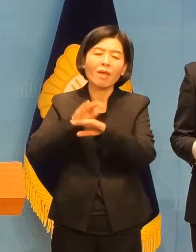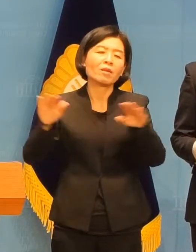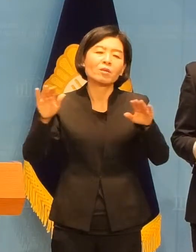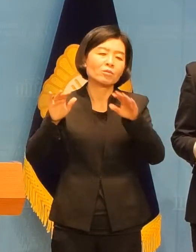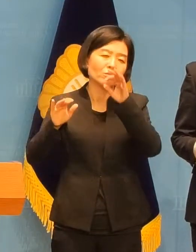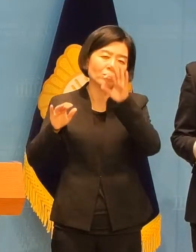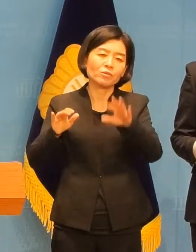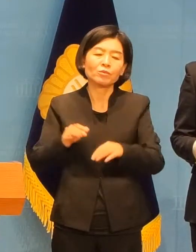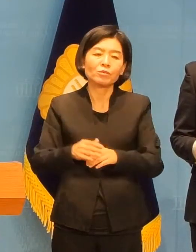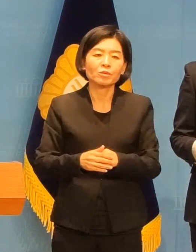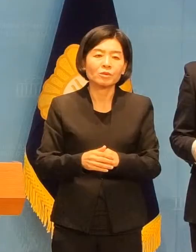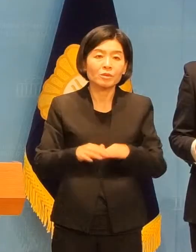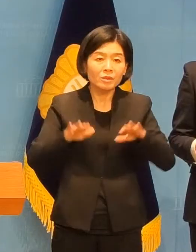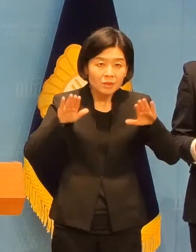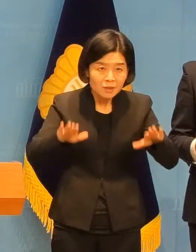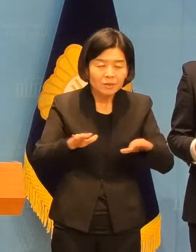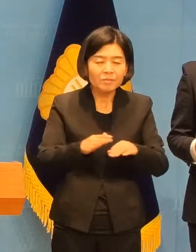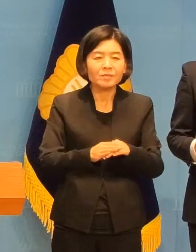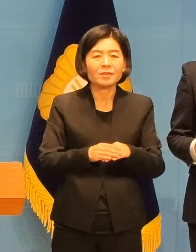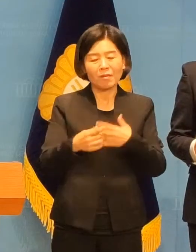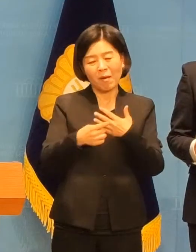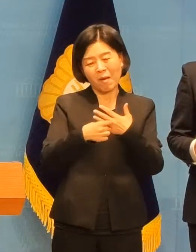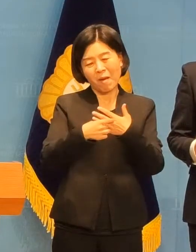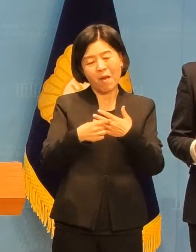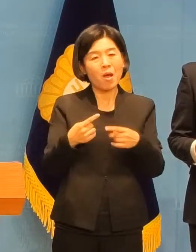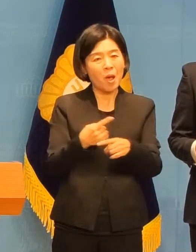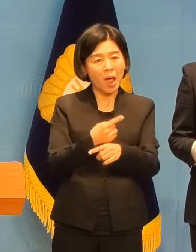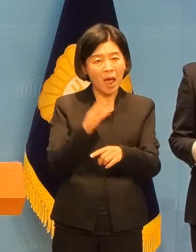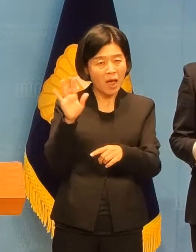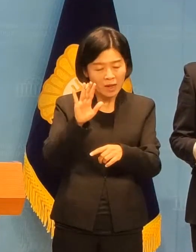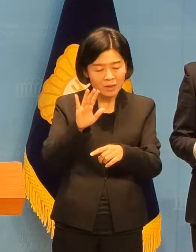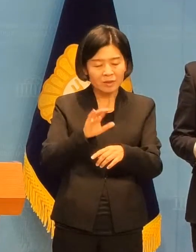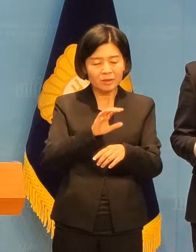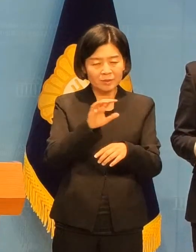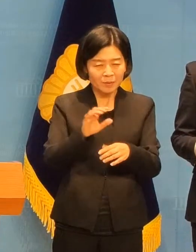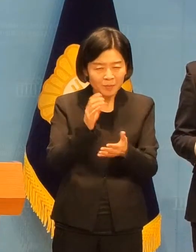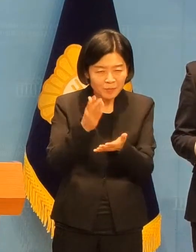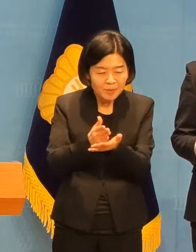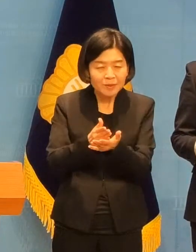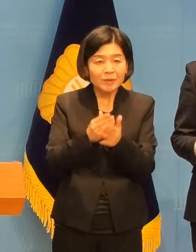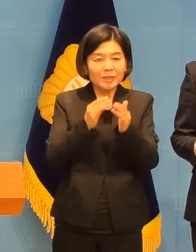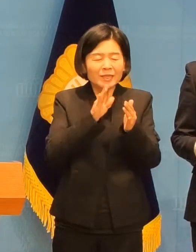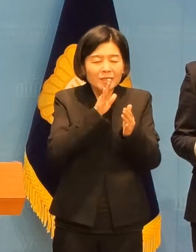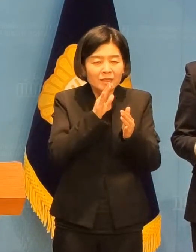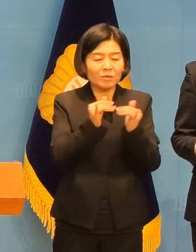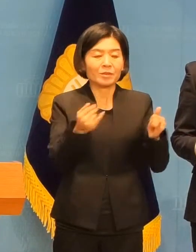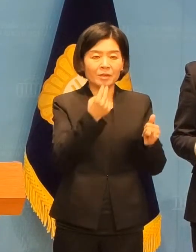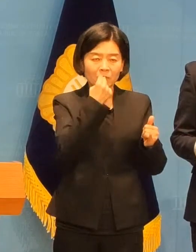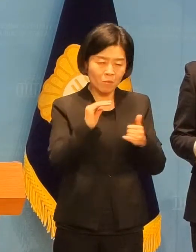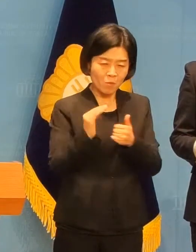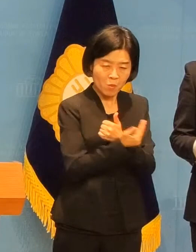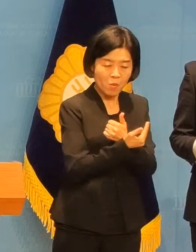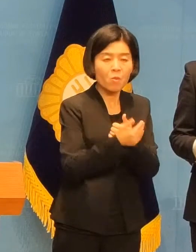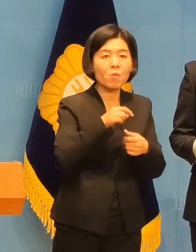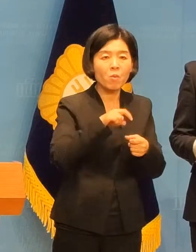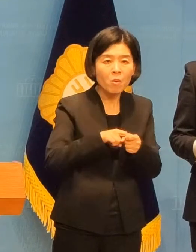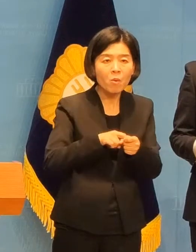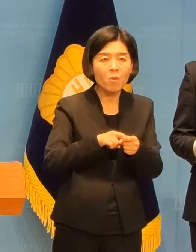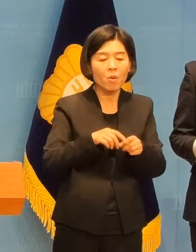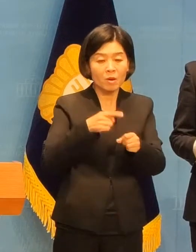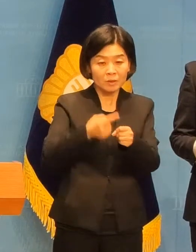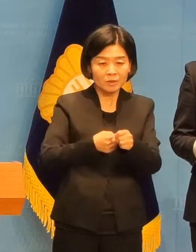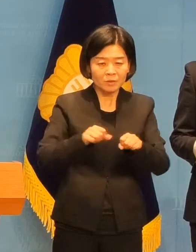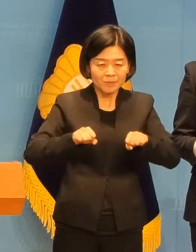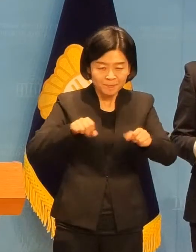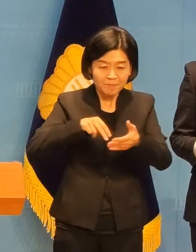아닙니다. 이제는 형식적인 보완을 반복할 것이 아니라 국민의 생명을 지키기 위해서라도 전동 킥보드